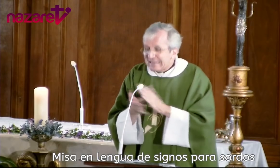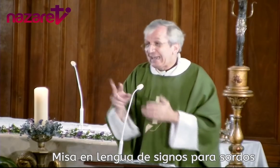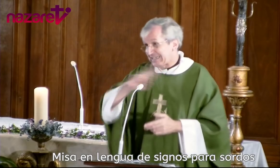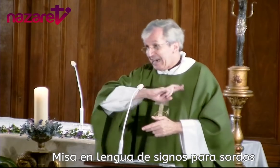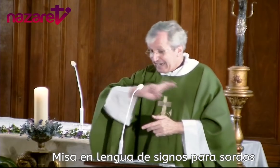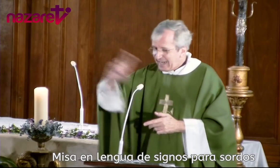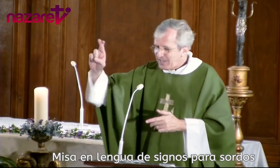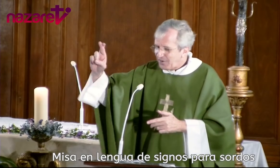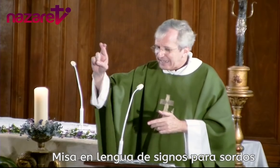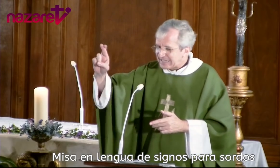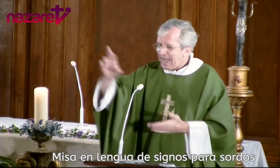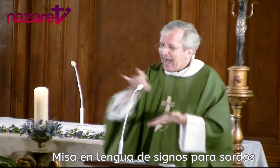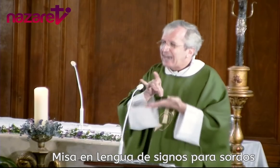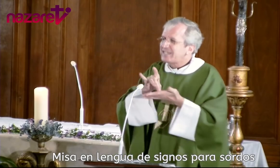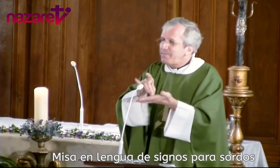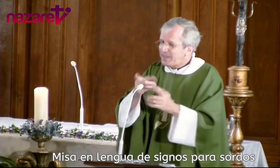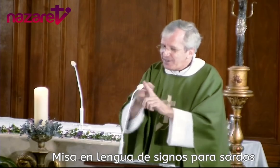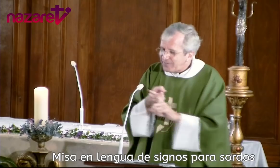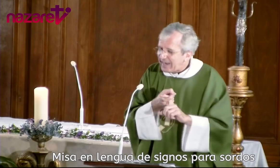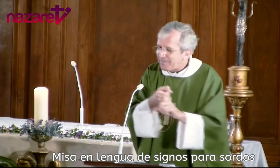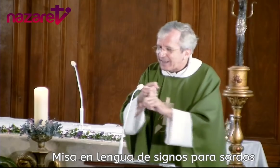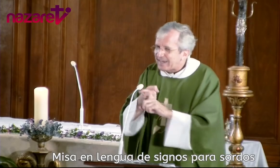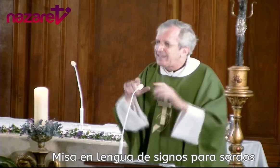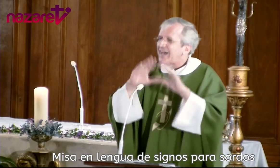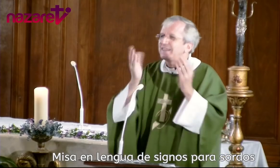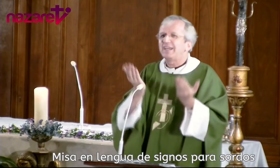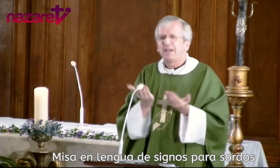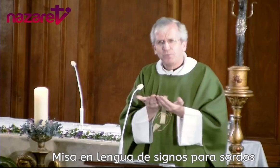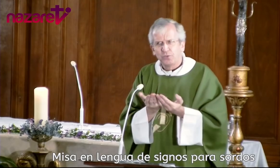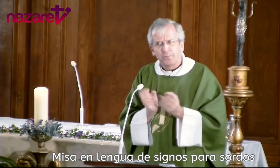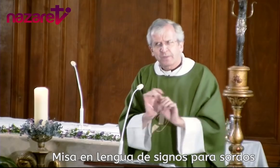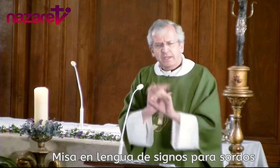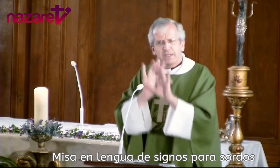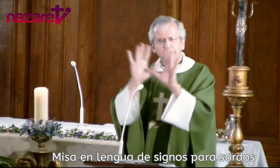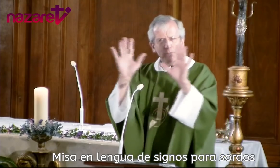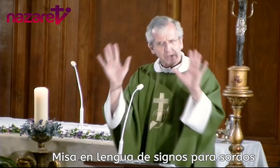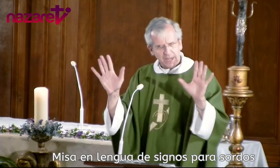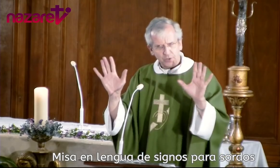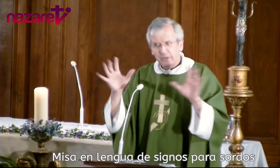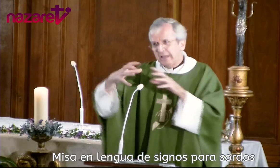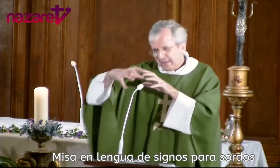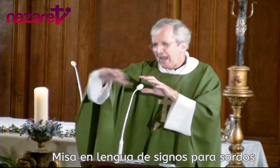las religiones al servicio de la fraternidad en el mundo. Y habla muy claro de la